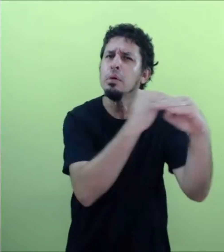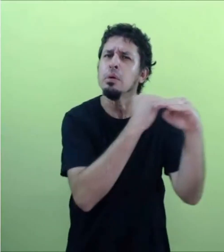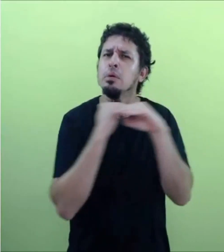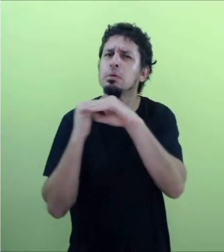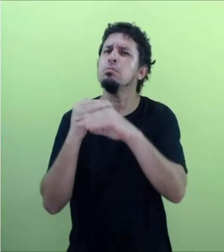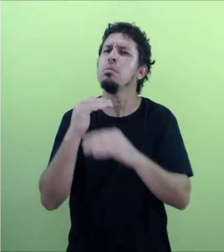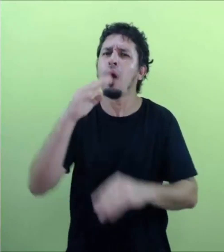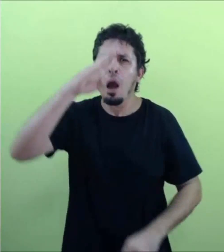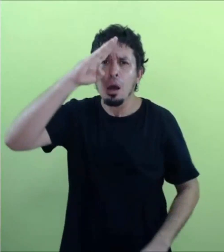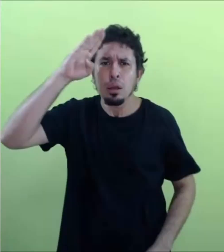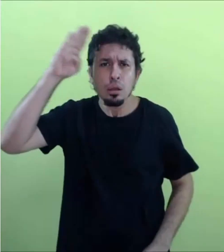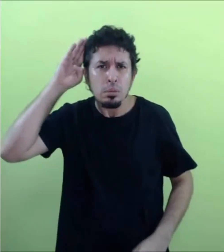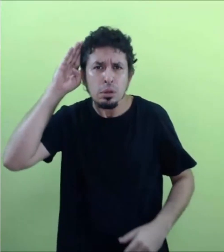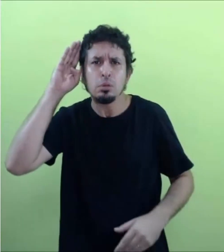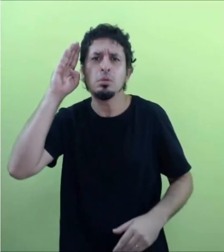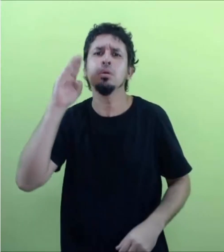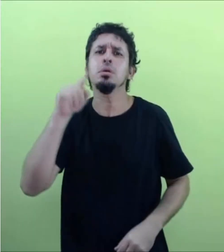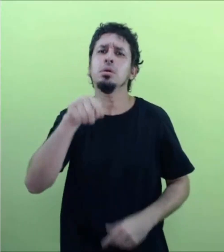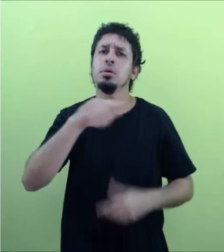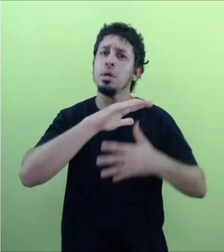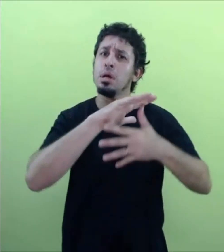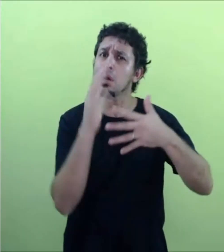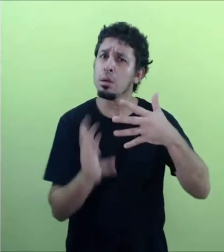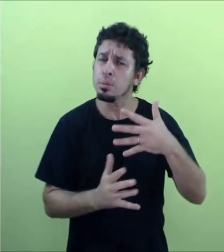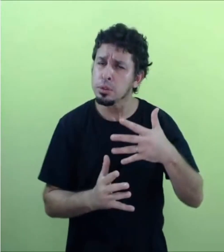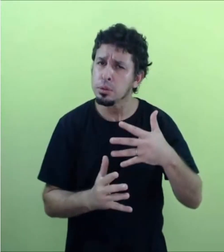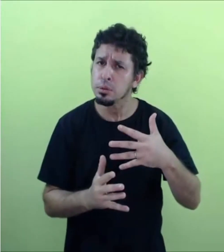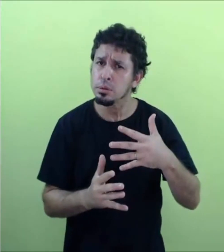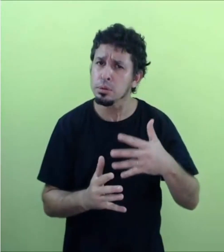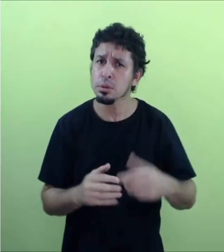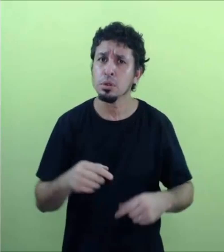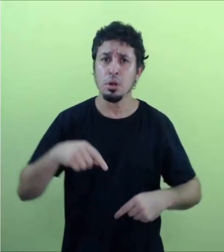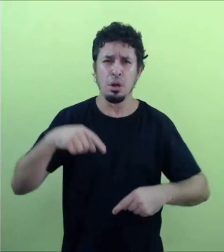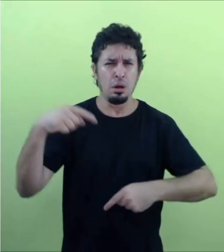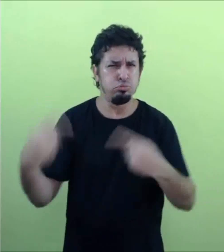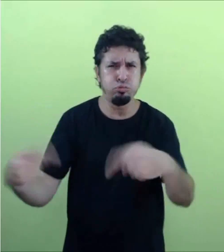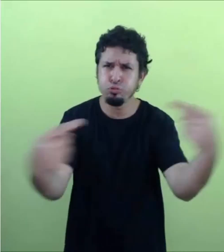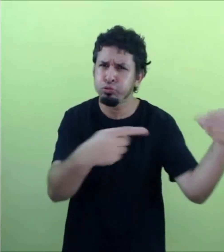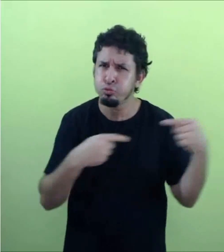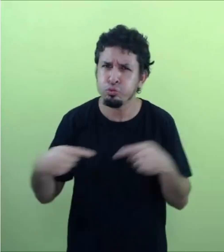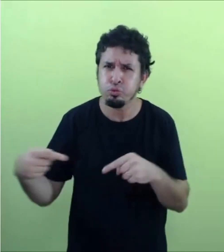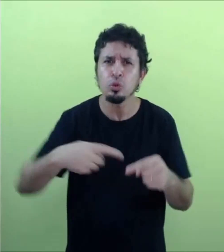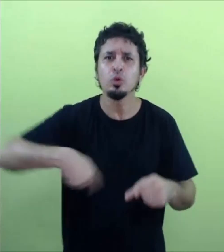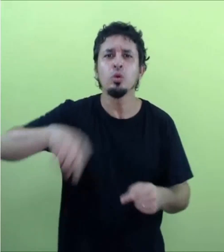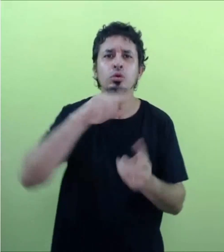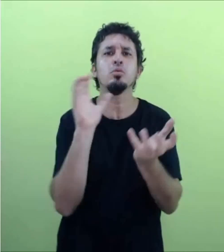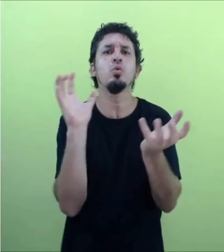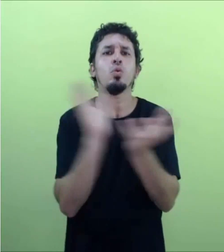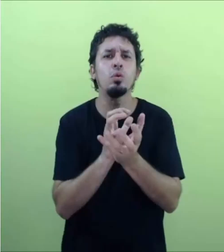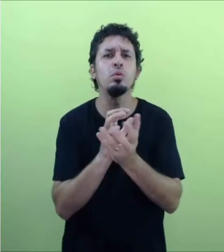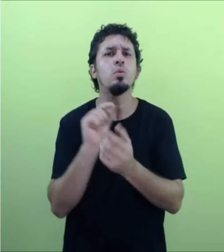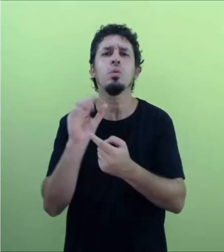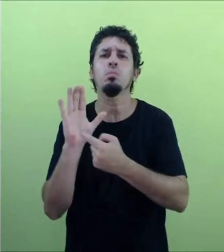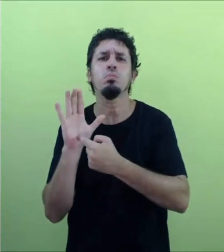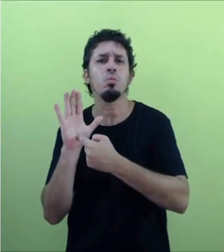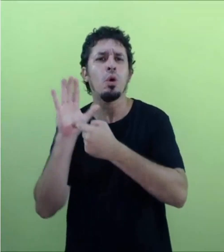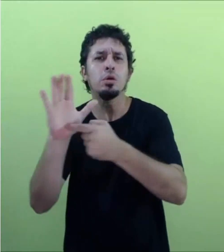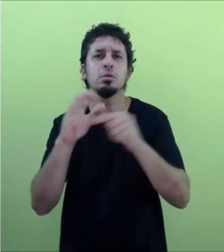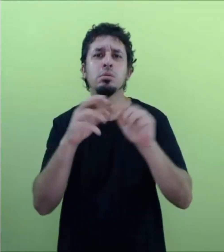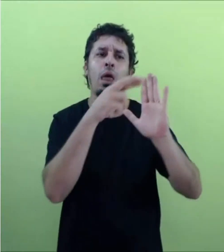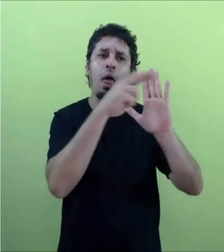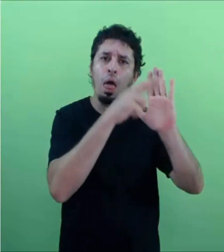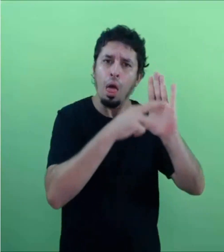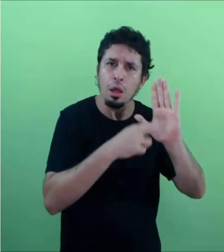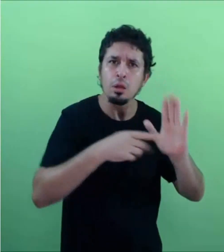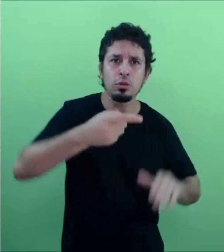é possível padronizar a produção do gênero acadêmico em Libras. Como primeiro resultado dessas